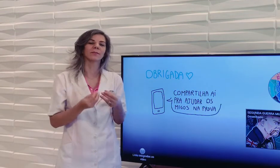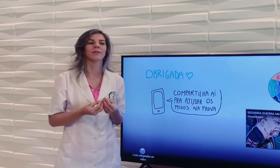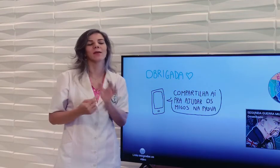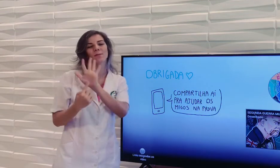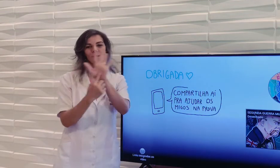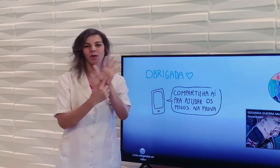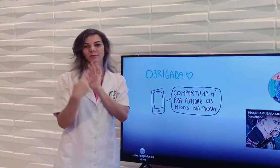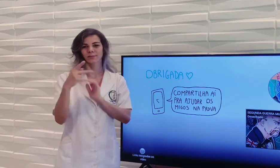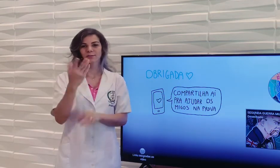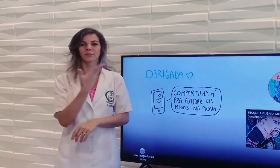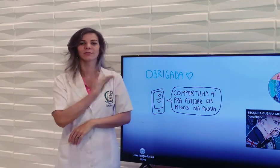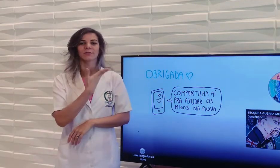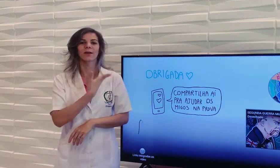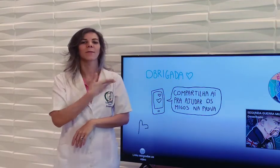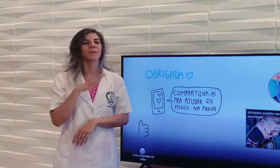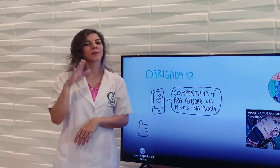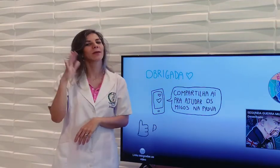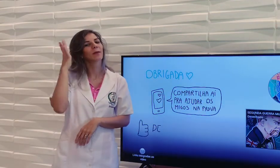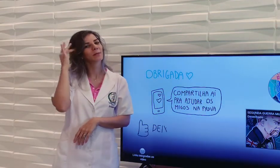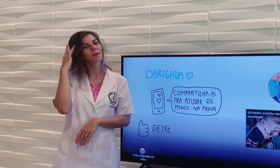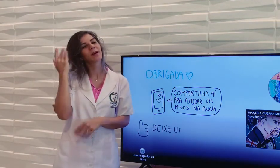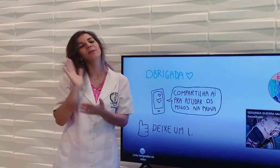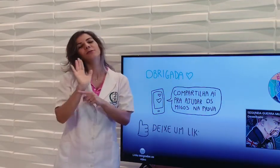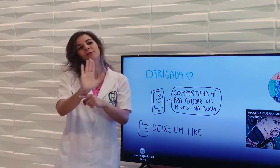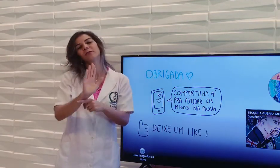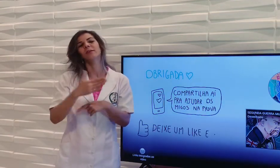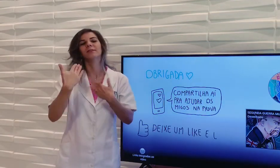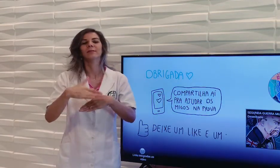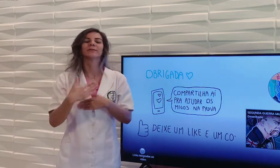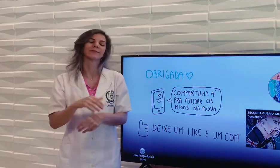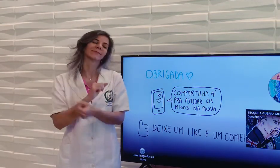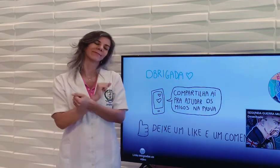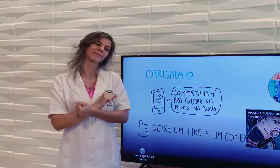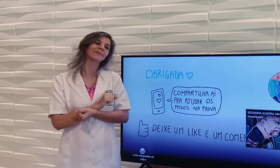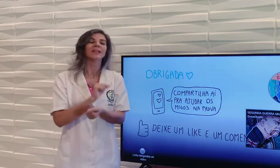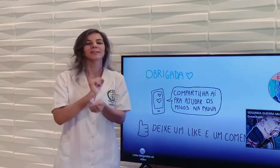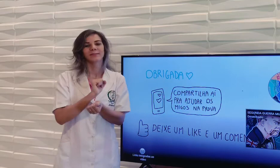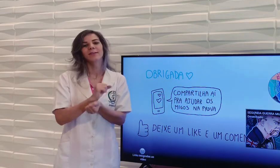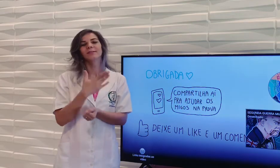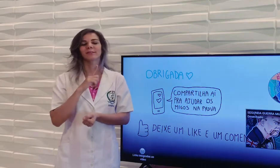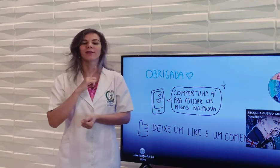amanhã para dar um help aí. Espero que você tenha gostado e até a próxima.